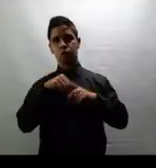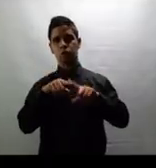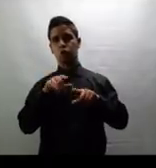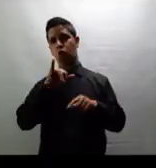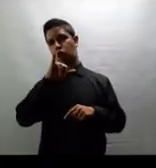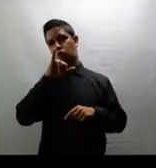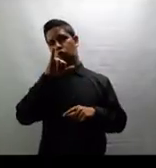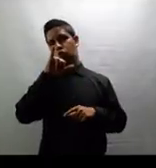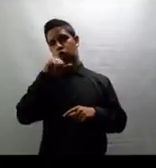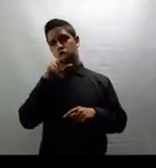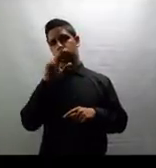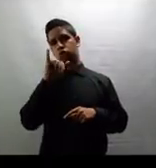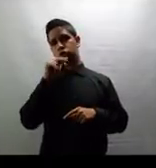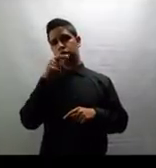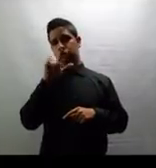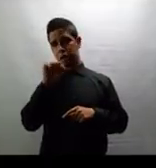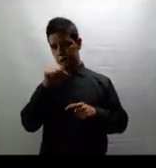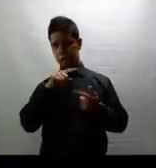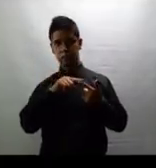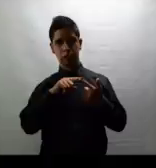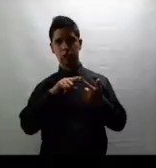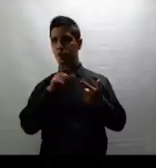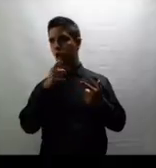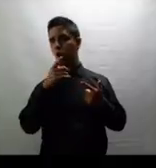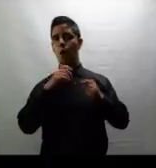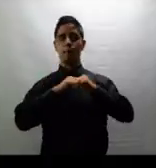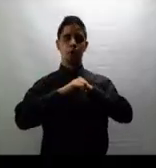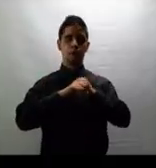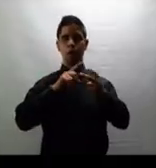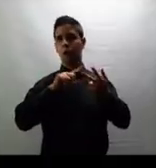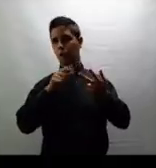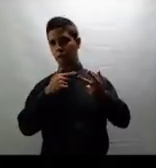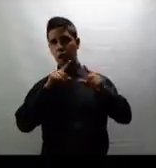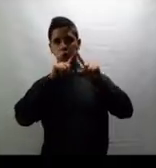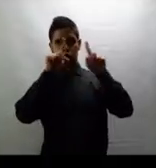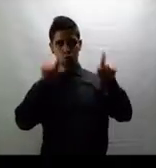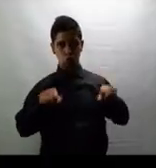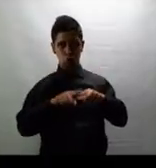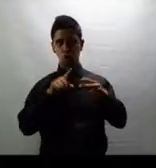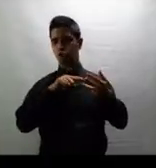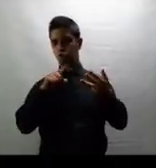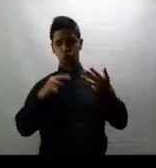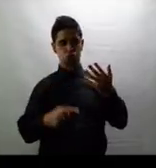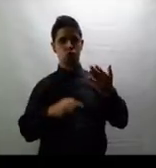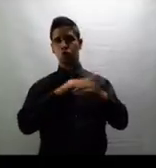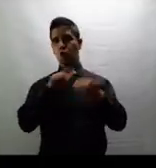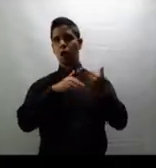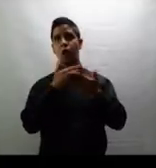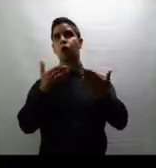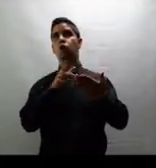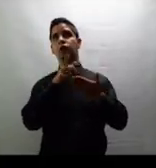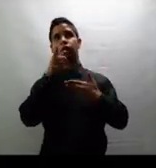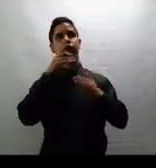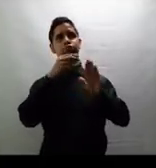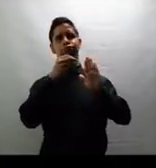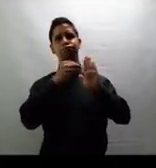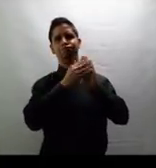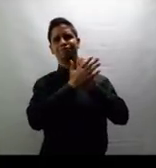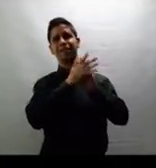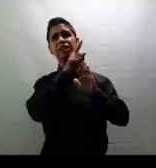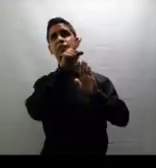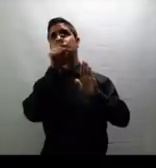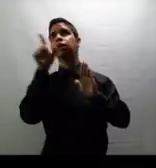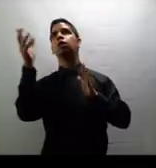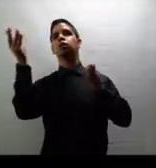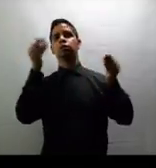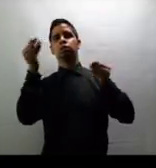lo que es propaganda la memorabilia los los rótulos los pegadizos todo eso se documenta porque son